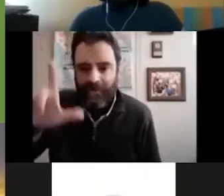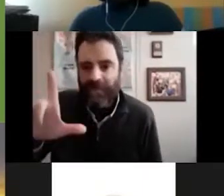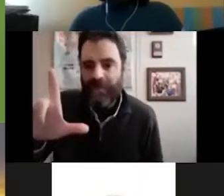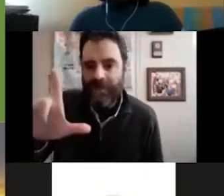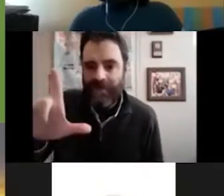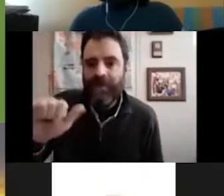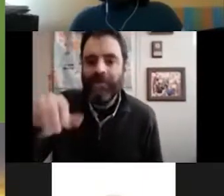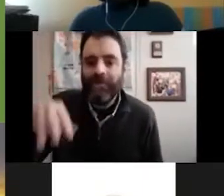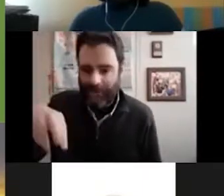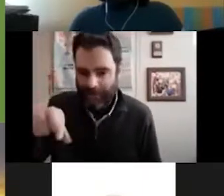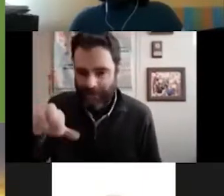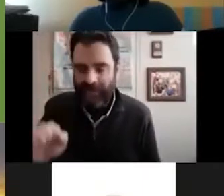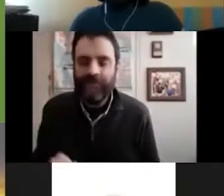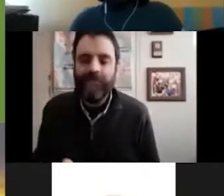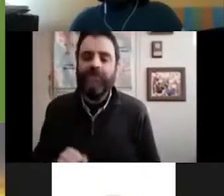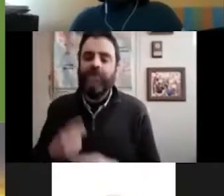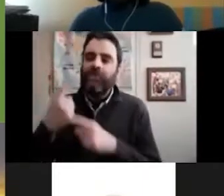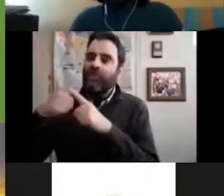en Lampa,